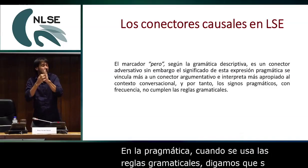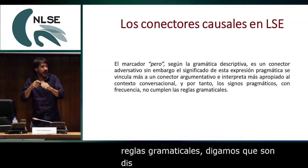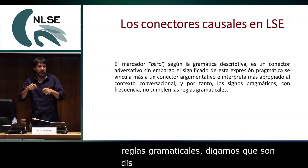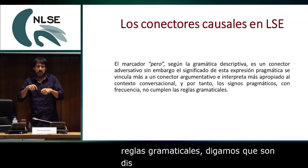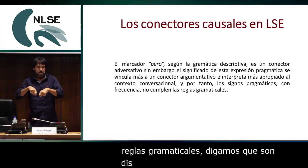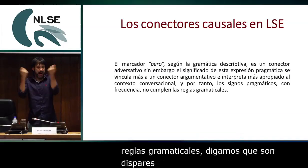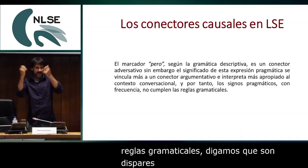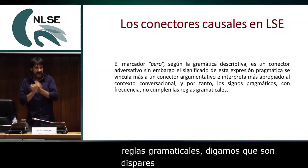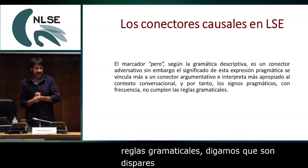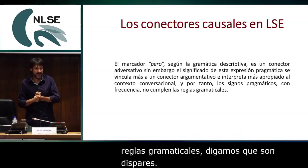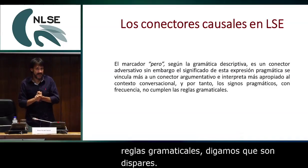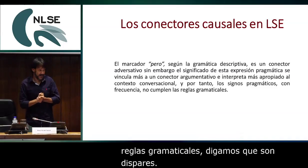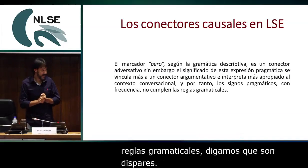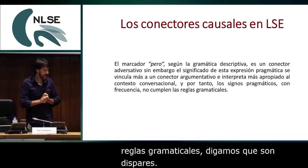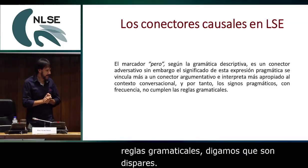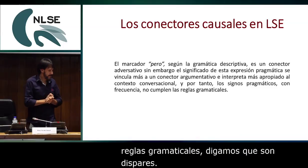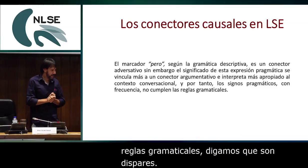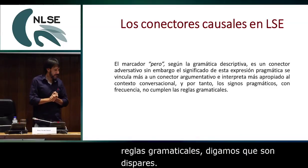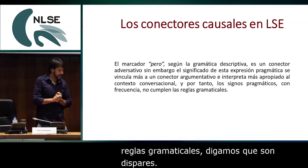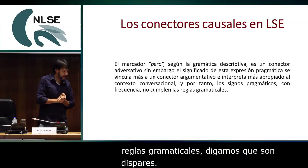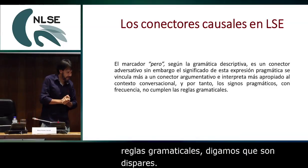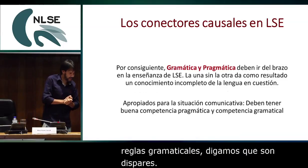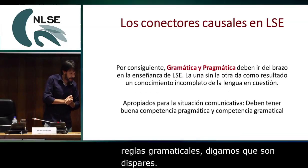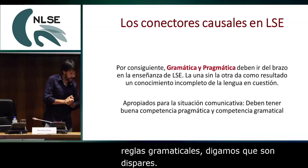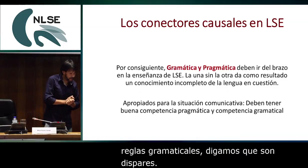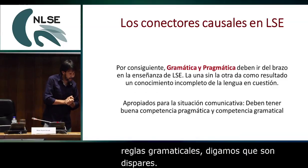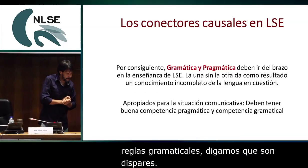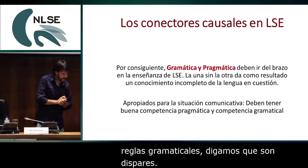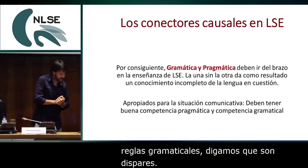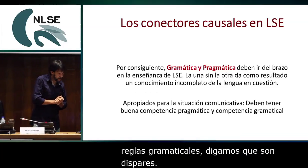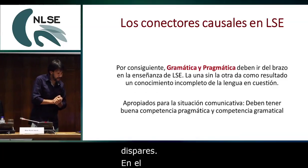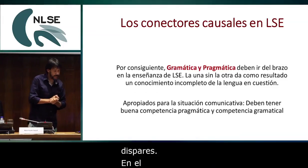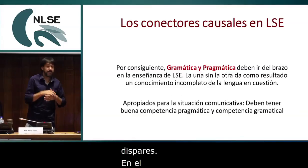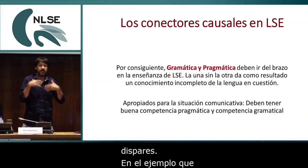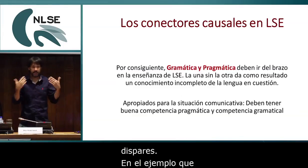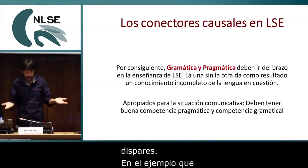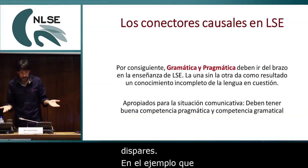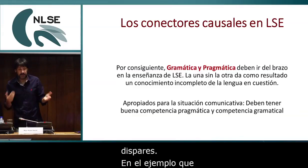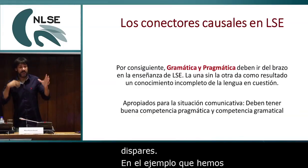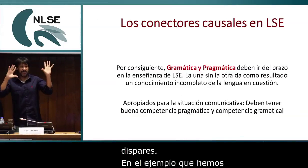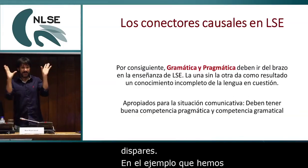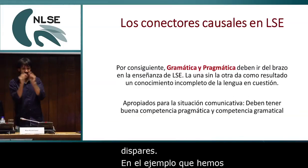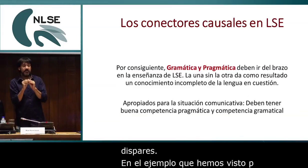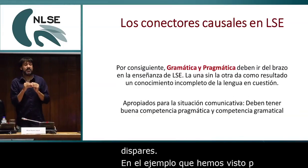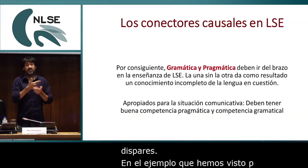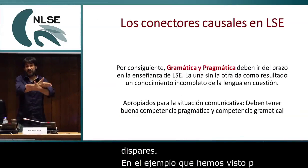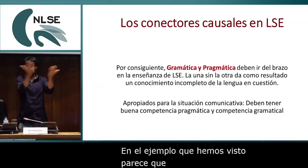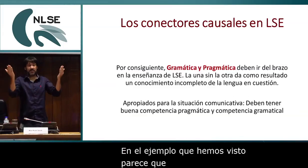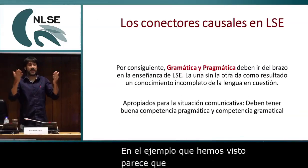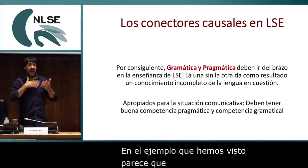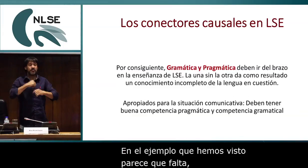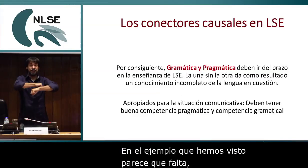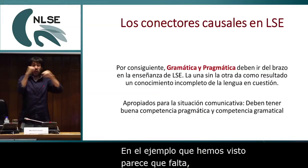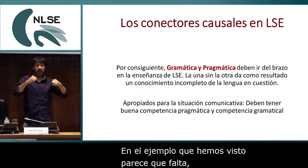En el ejemplo que hemos visto, parece que hay un espacio ahí de falta de información y lo que el conector hace